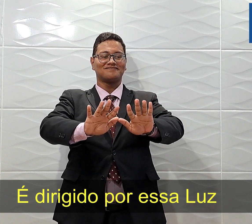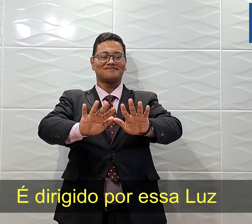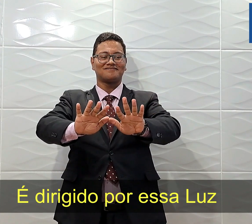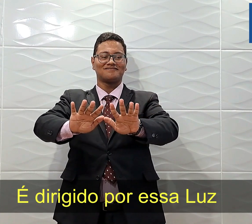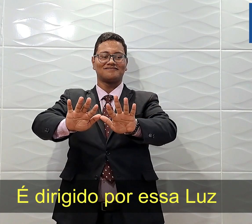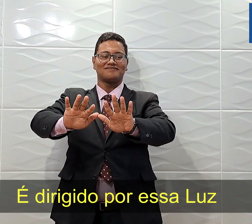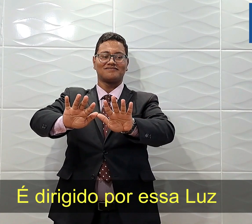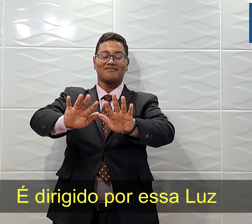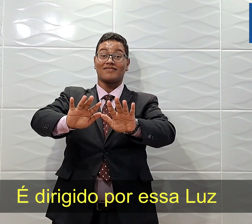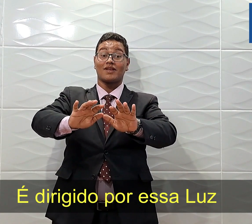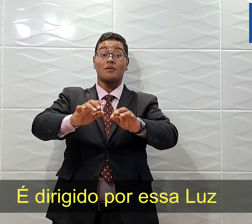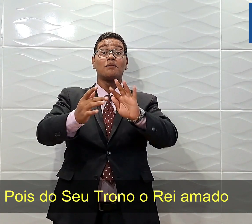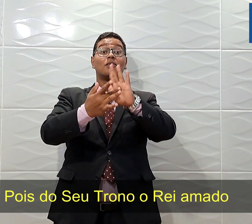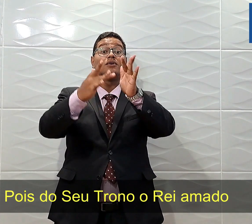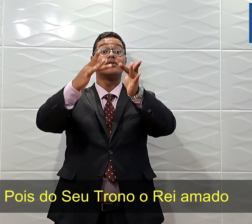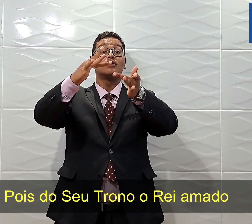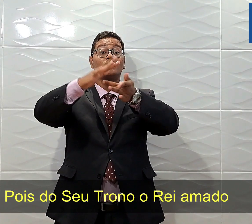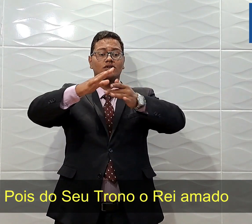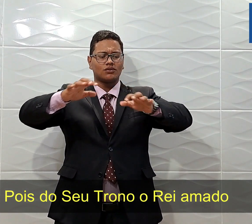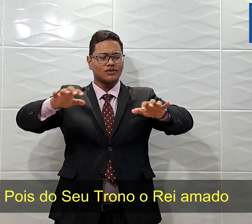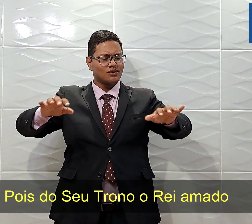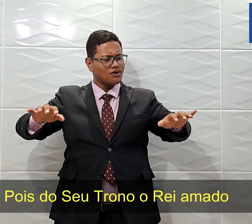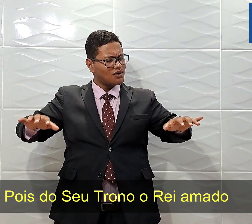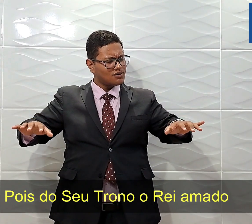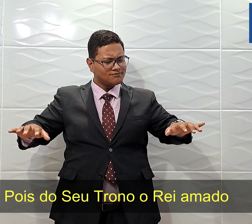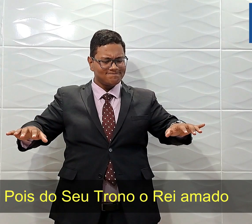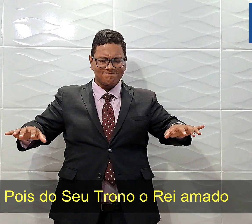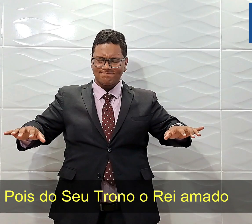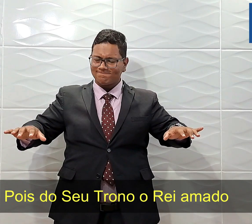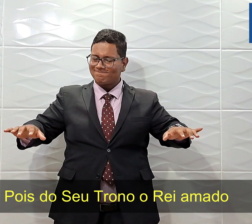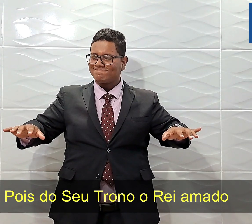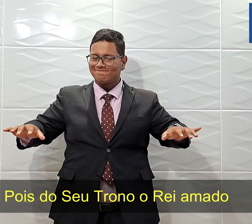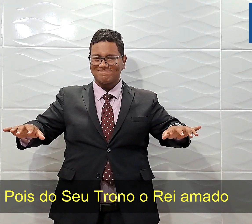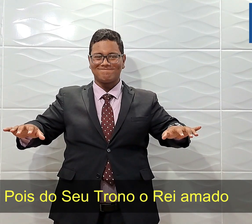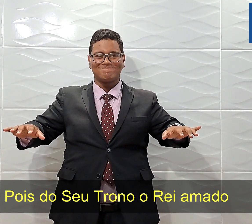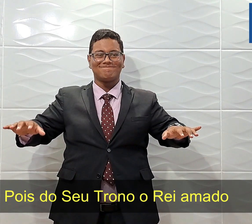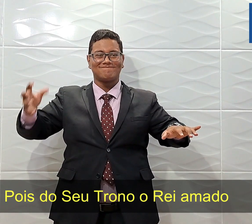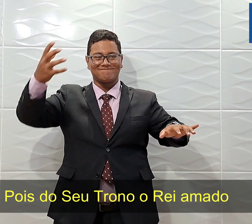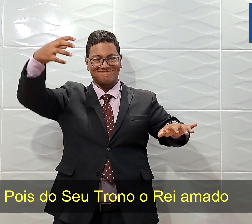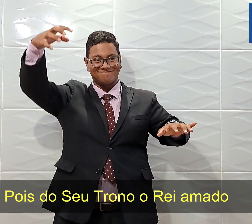Pois do seu trono, o rei